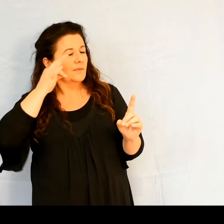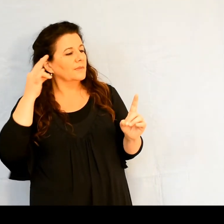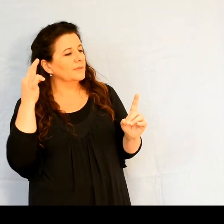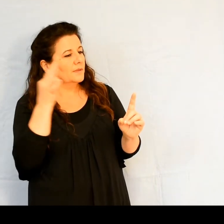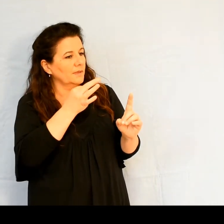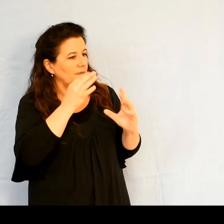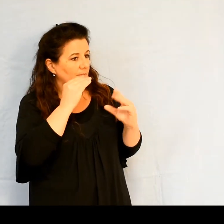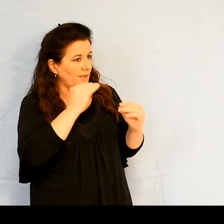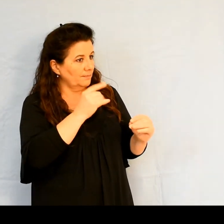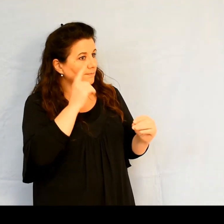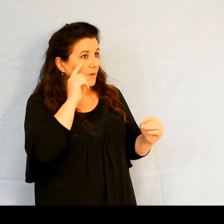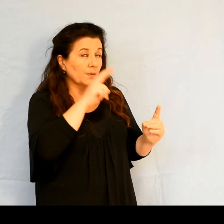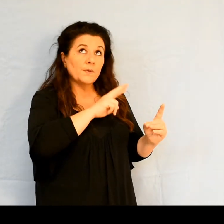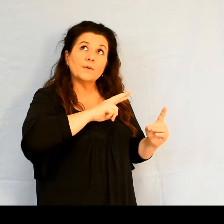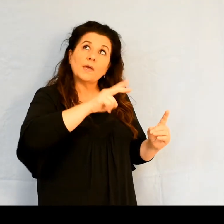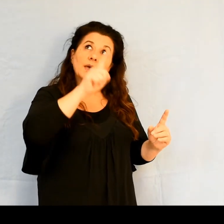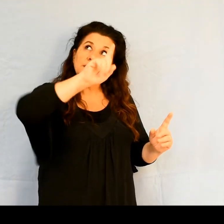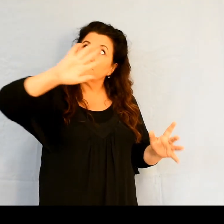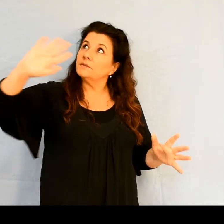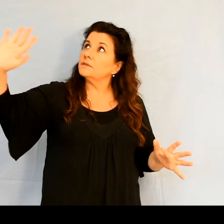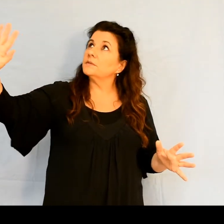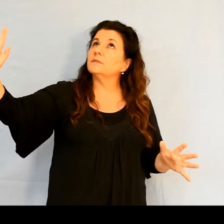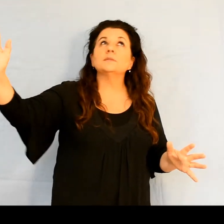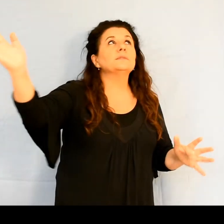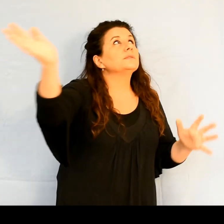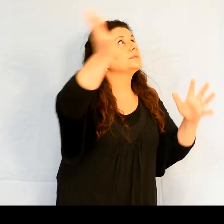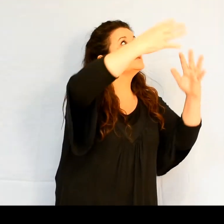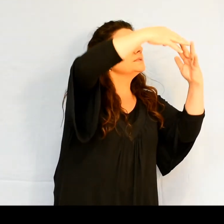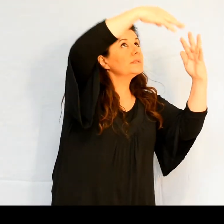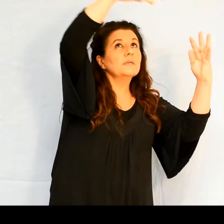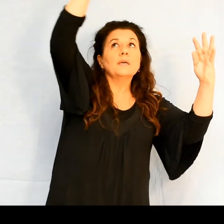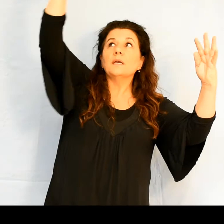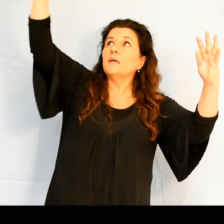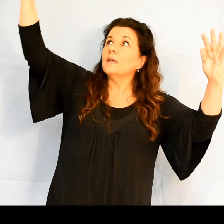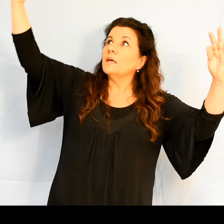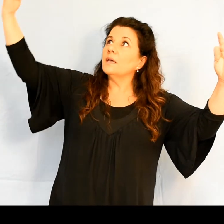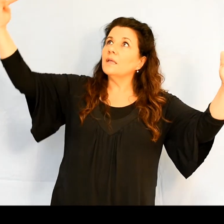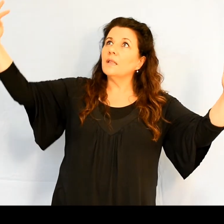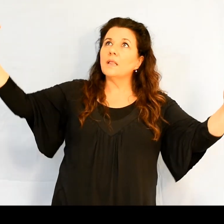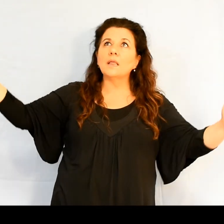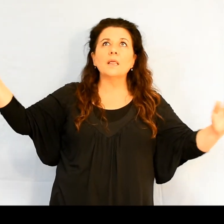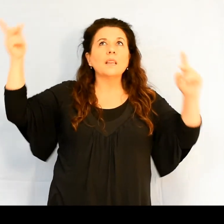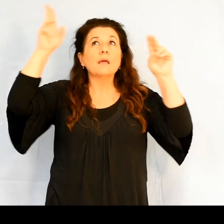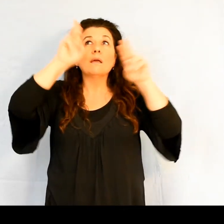Regarde le ciel, et compte les étoiles, si tu le peux.